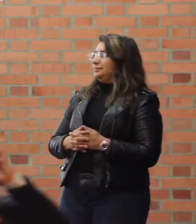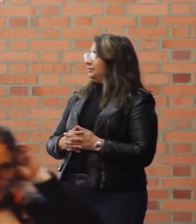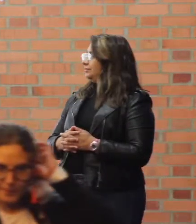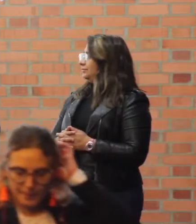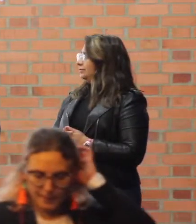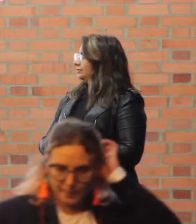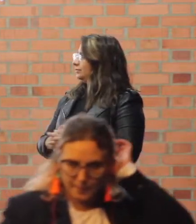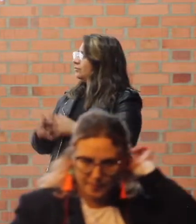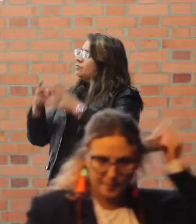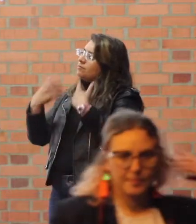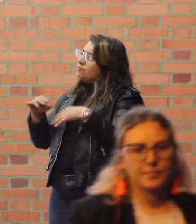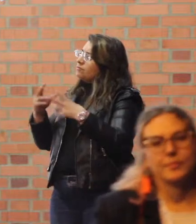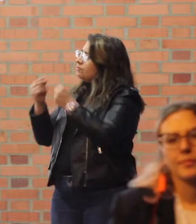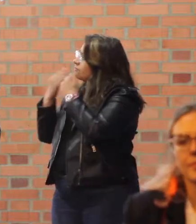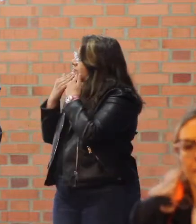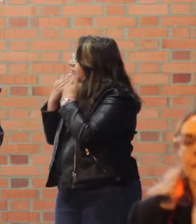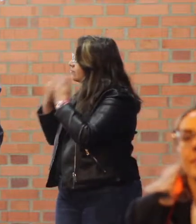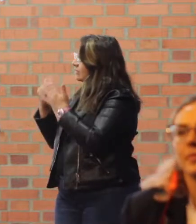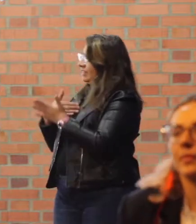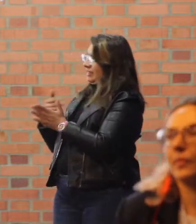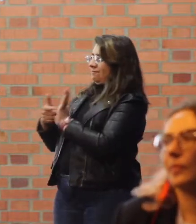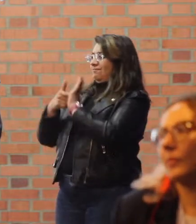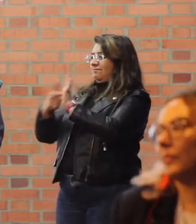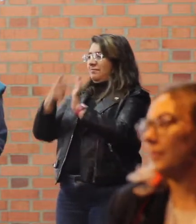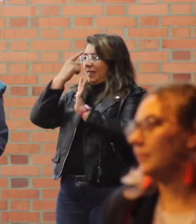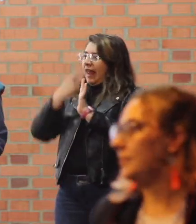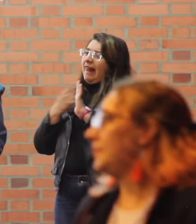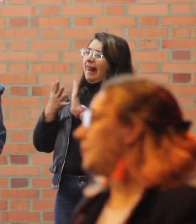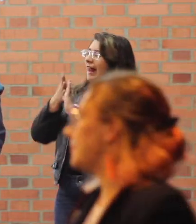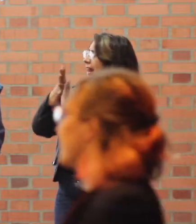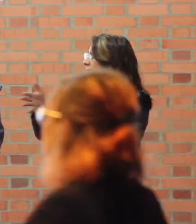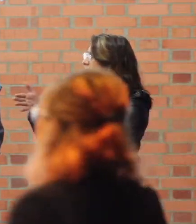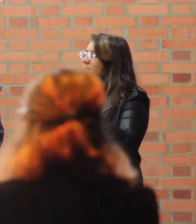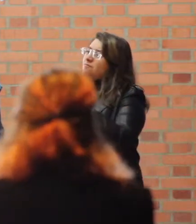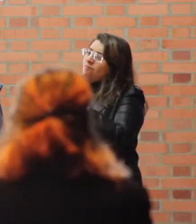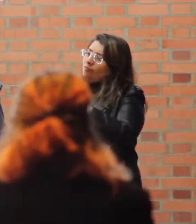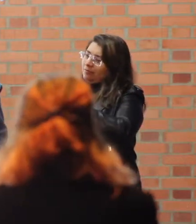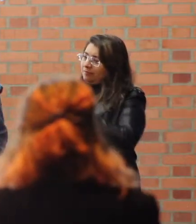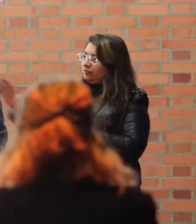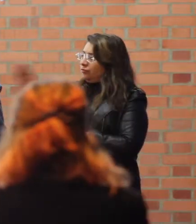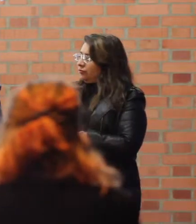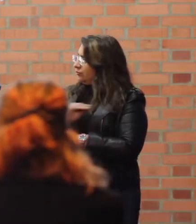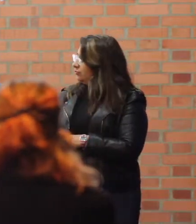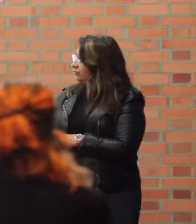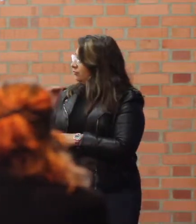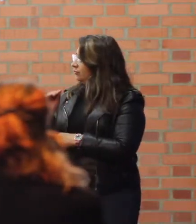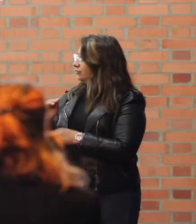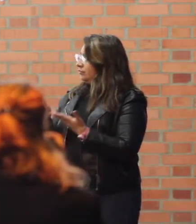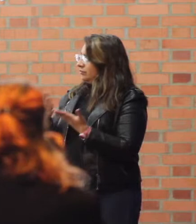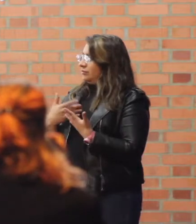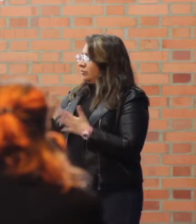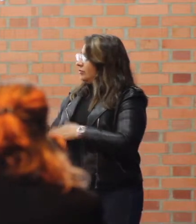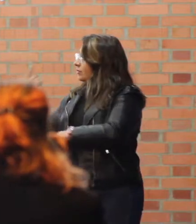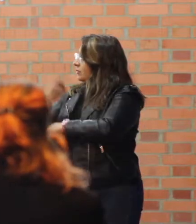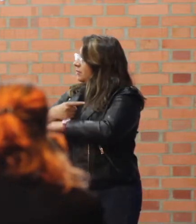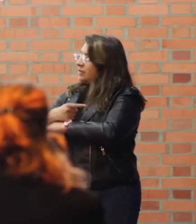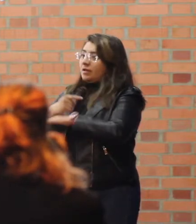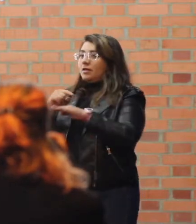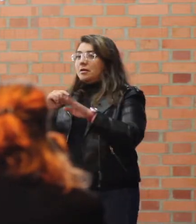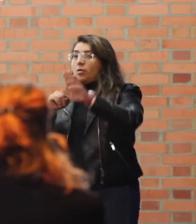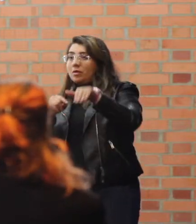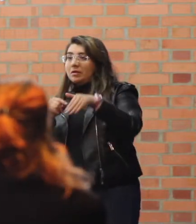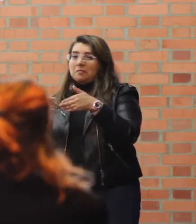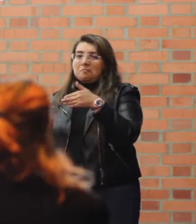Muchas gracias Juliana por tu presentación y muy buenas tardes Para quienes hoy nos acompañan en este